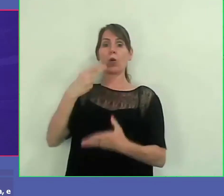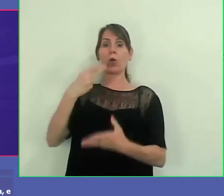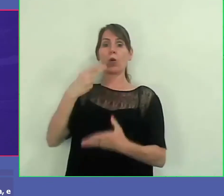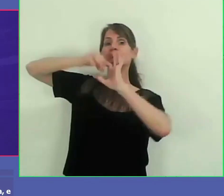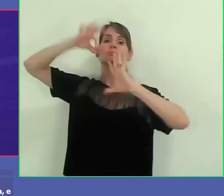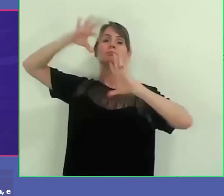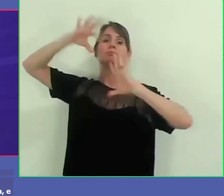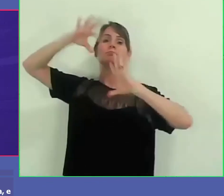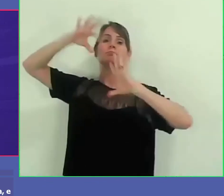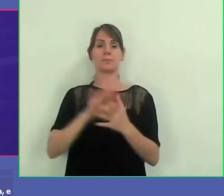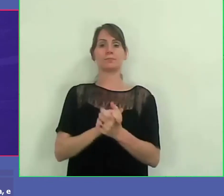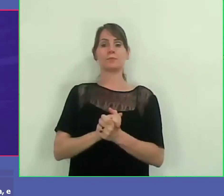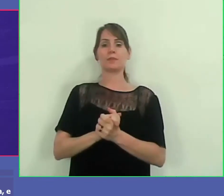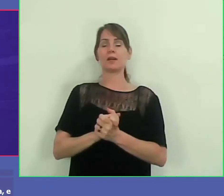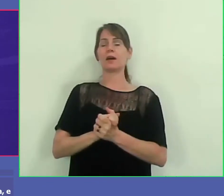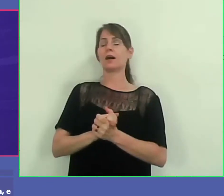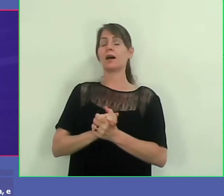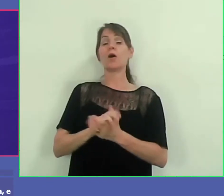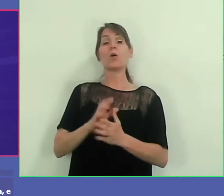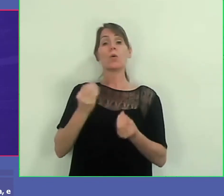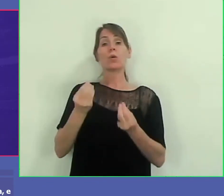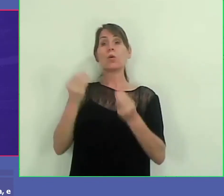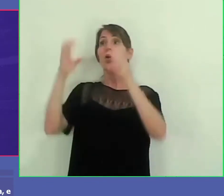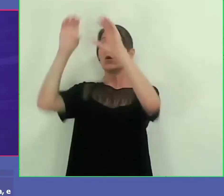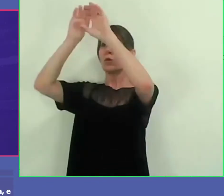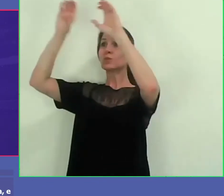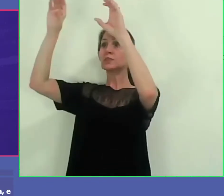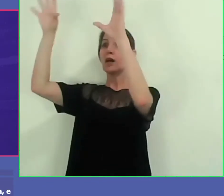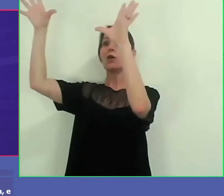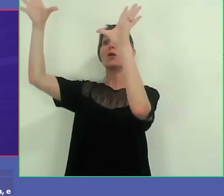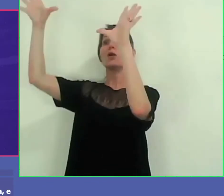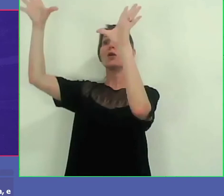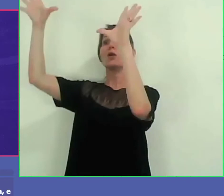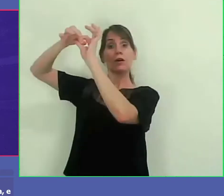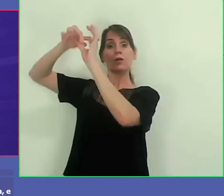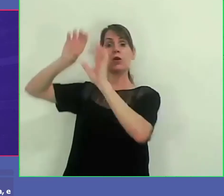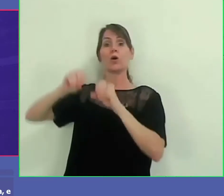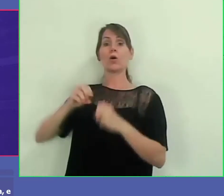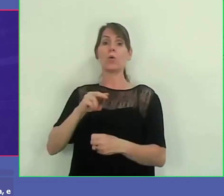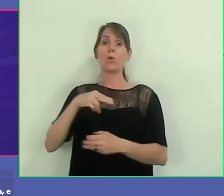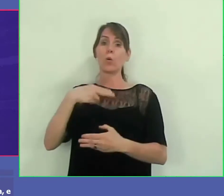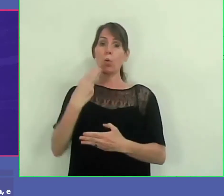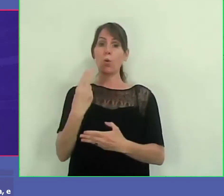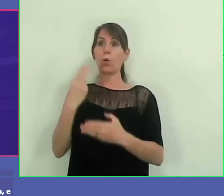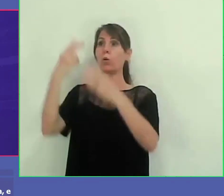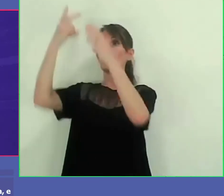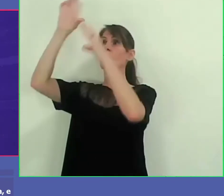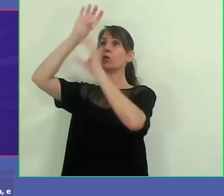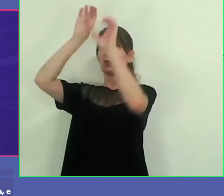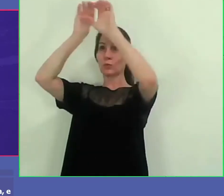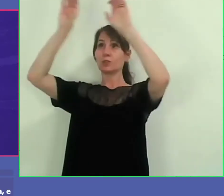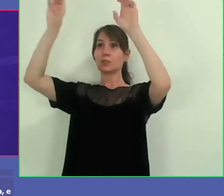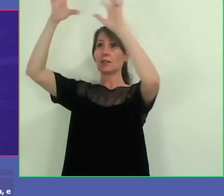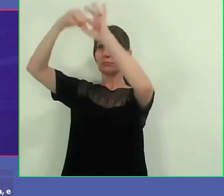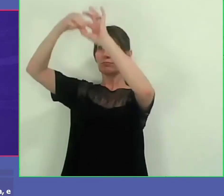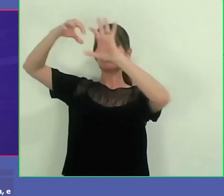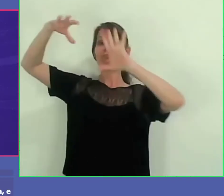o céu amarrar ou soltar. Tá? Vamos voltar para entender o que eu estou falando.